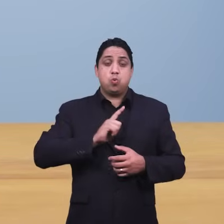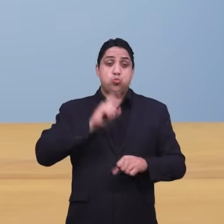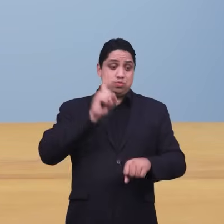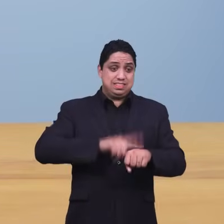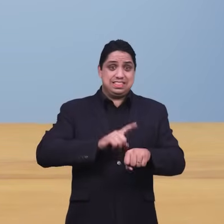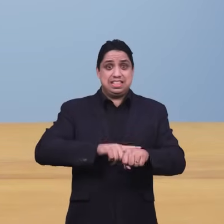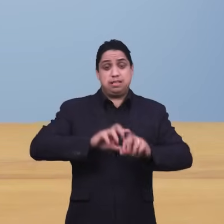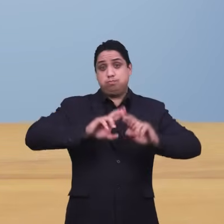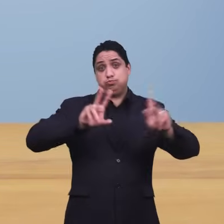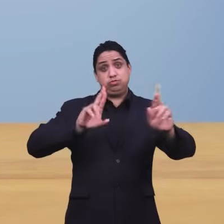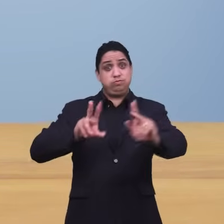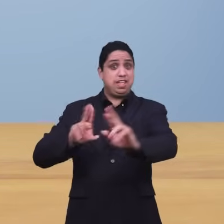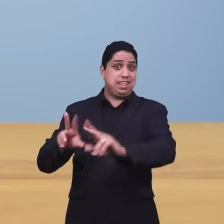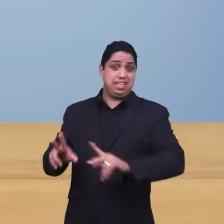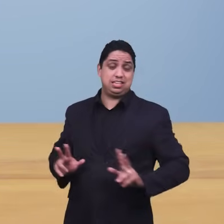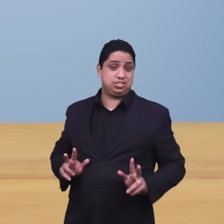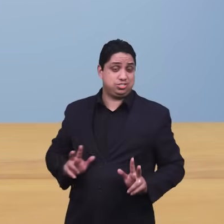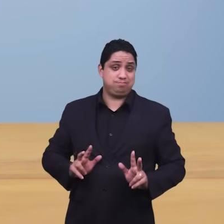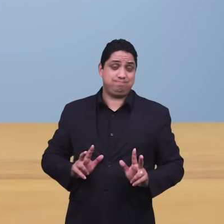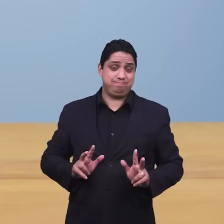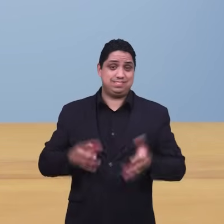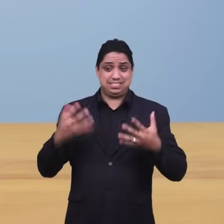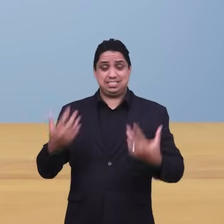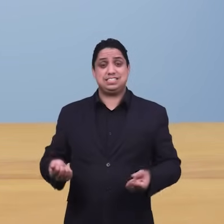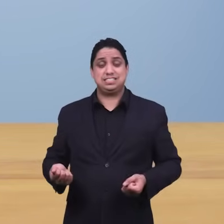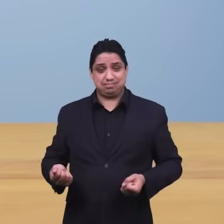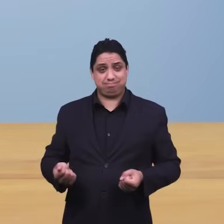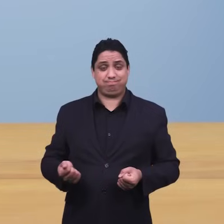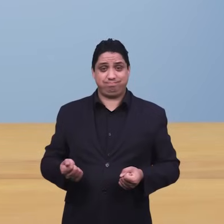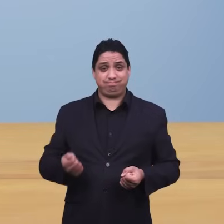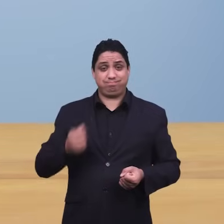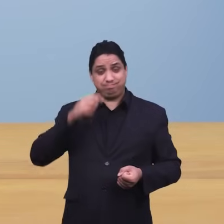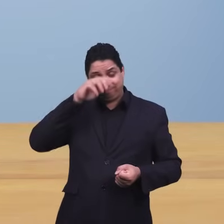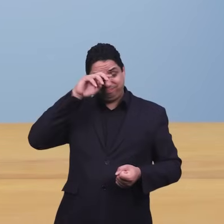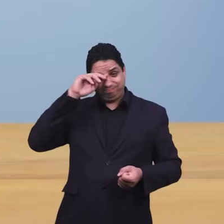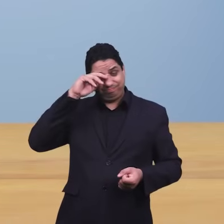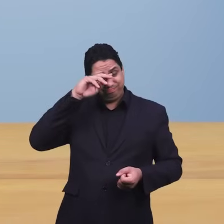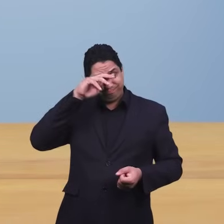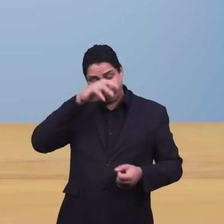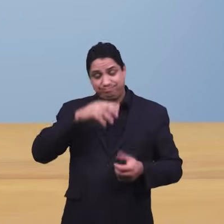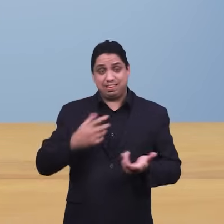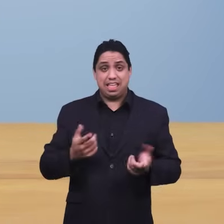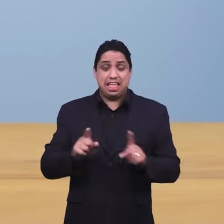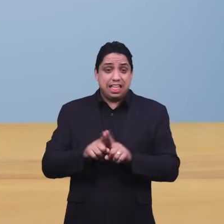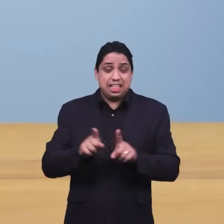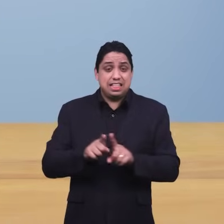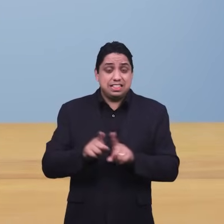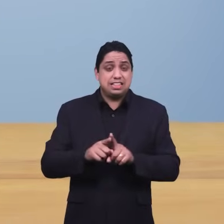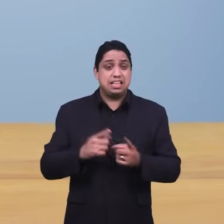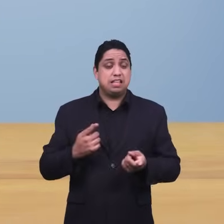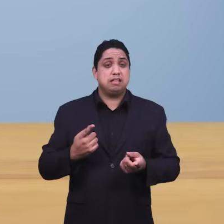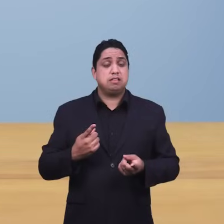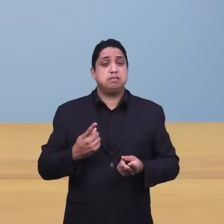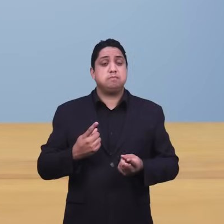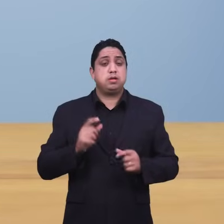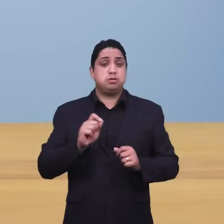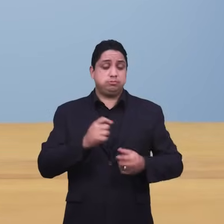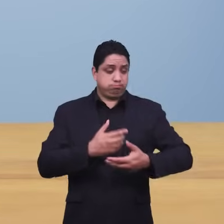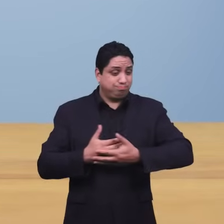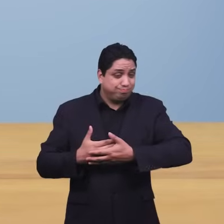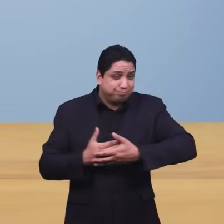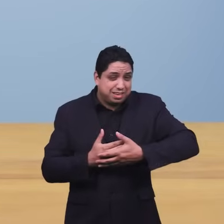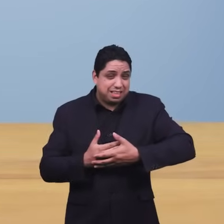em sentidos diferentes de aceitação e de elaboração desse luto, daquele bebê